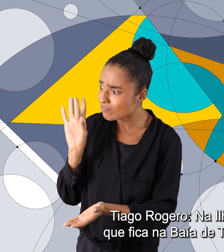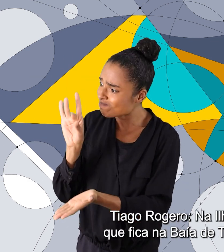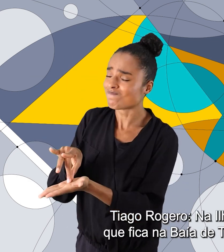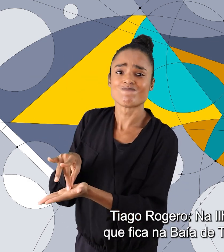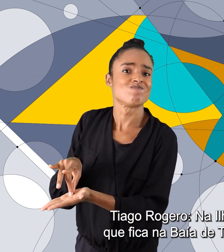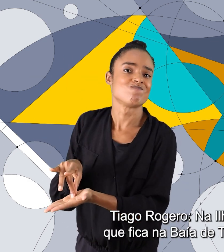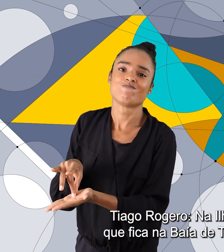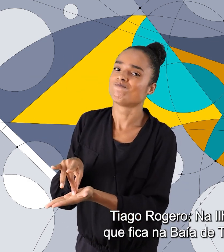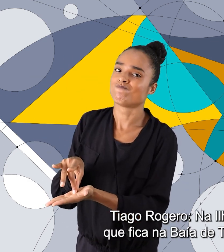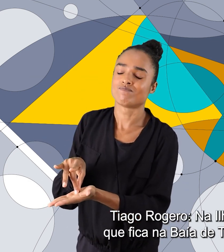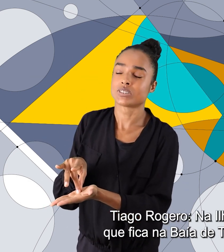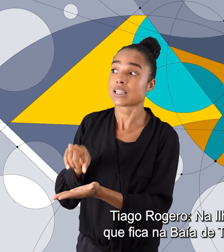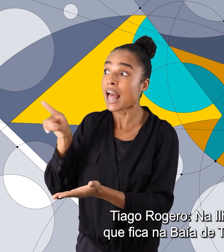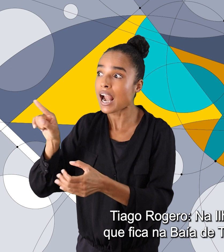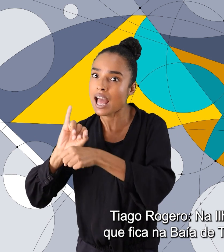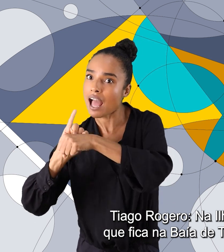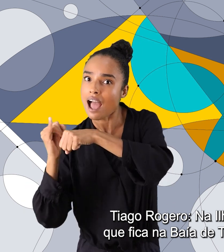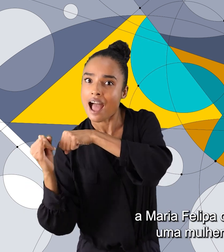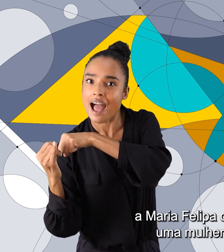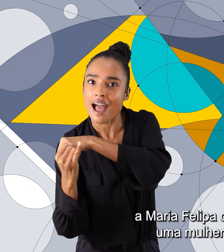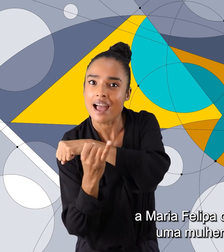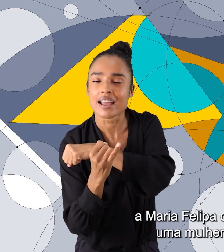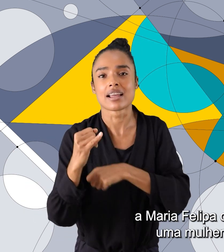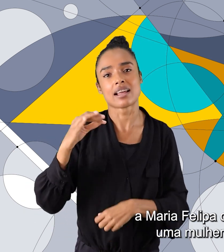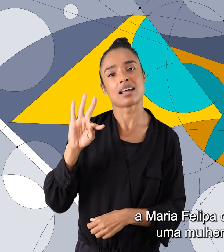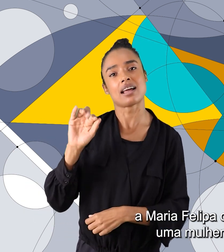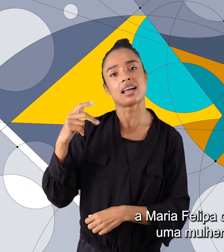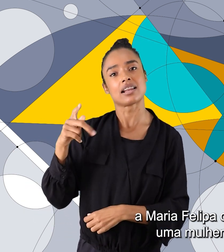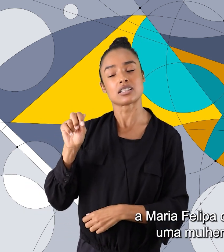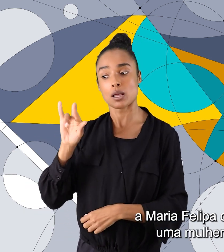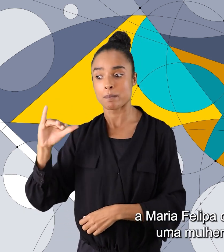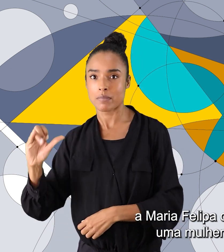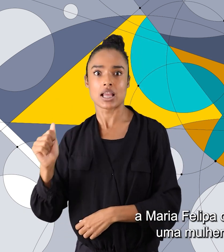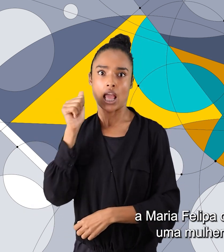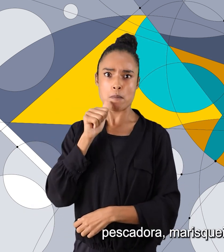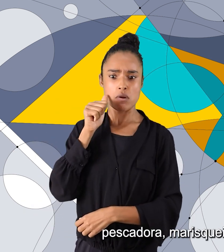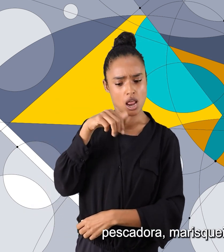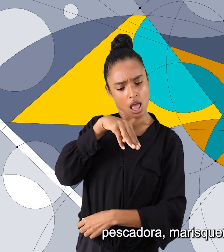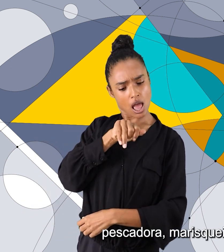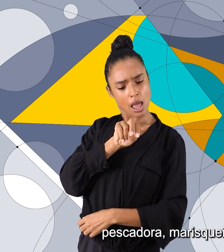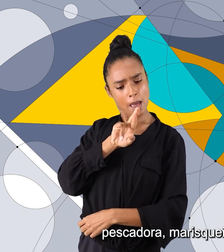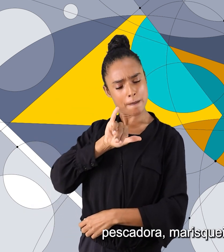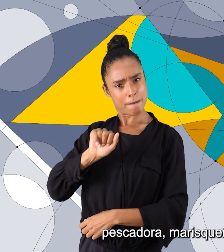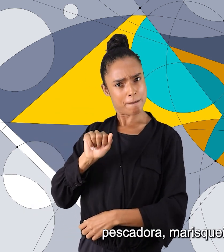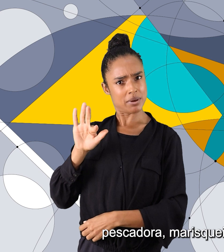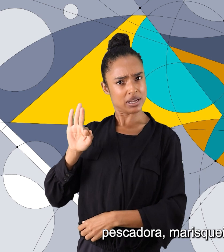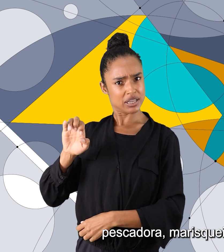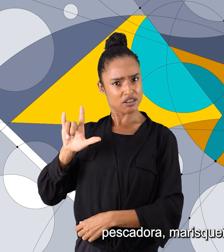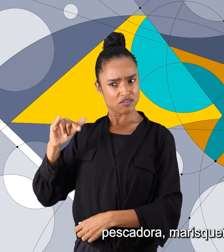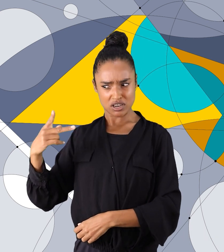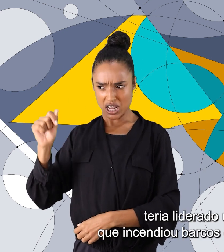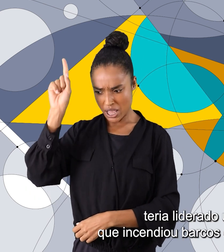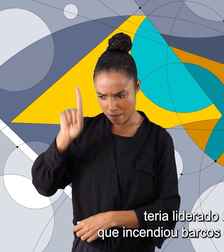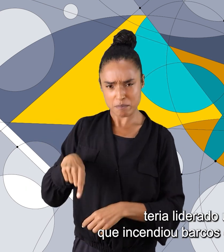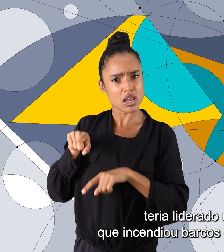Na ilha de Taparica, que fica na Baía de Todos os Santos, a Maria Filipa de Oliveira, uma mulher negra, pescadora, marisqueira e